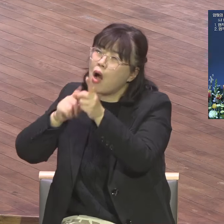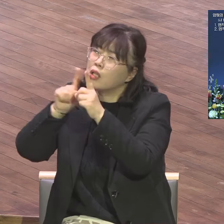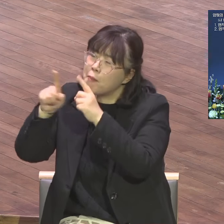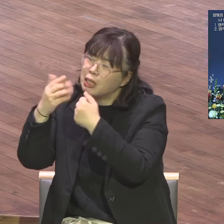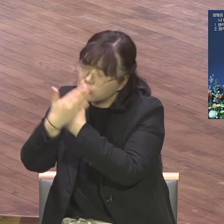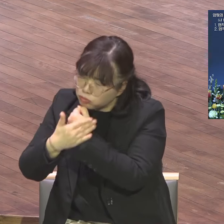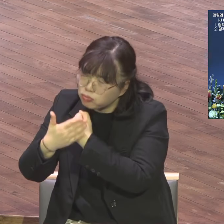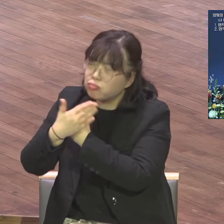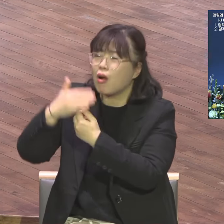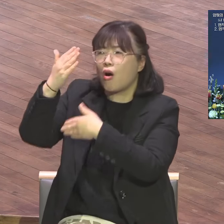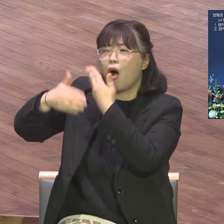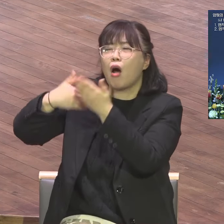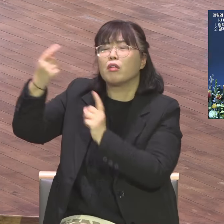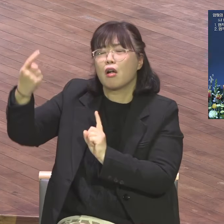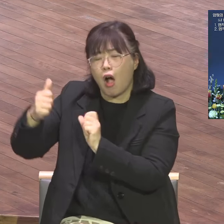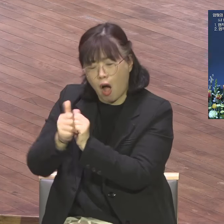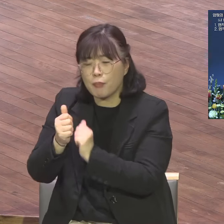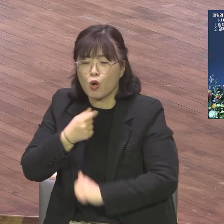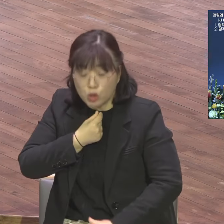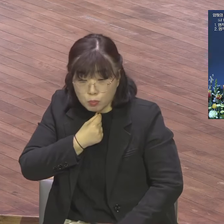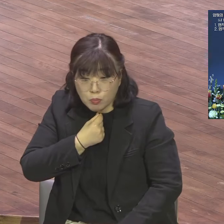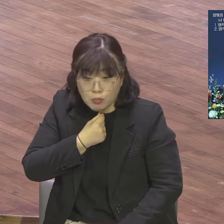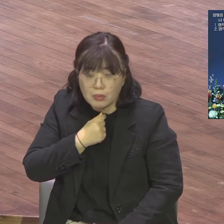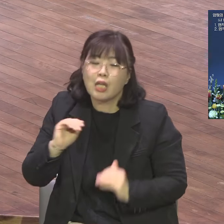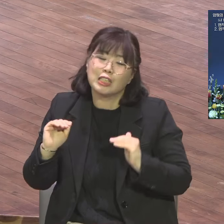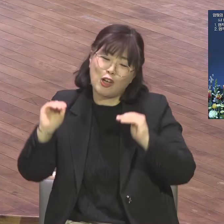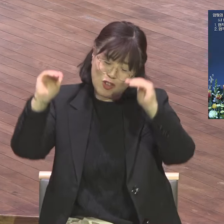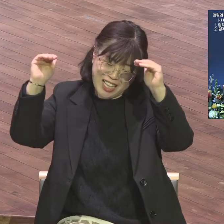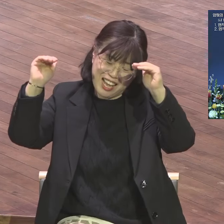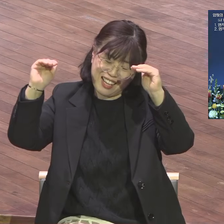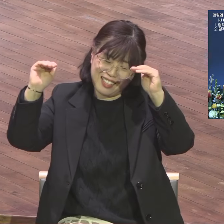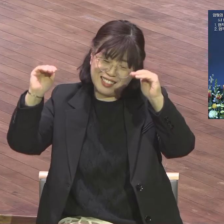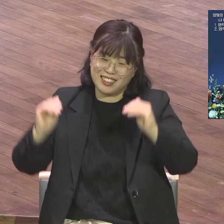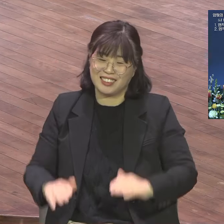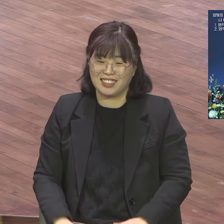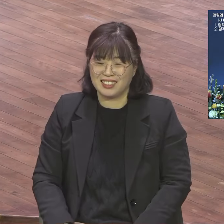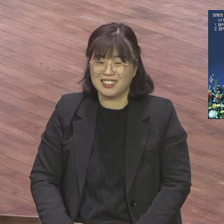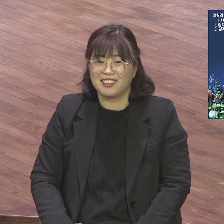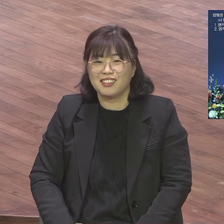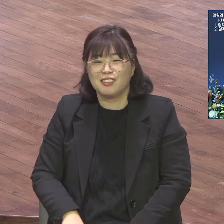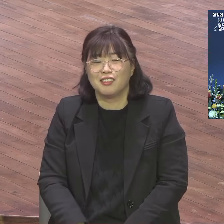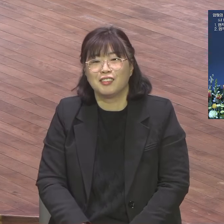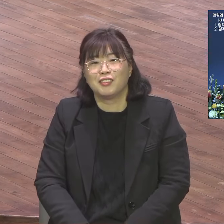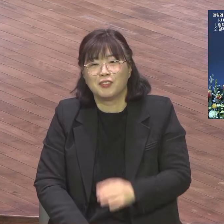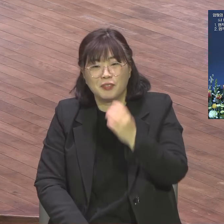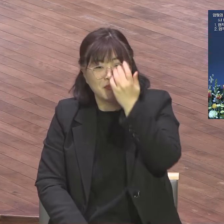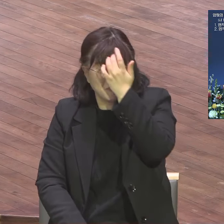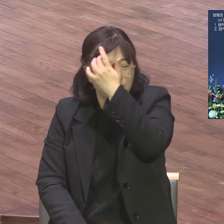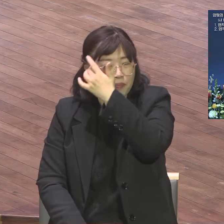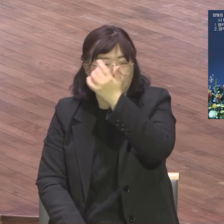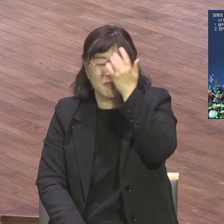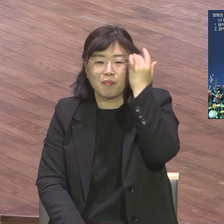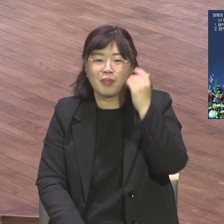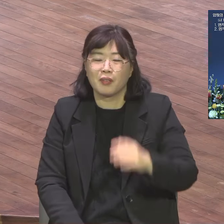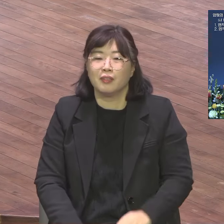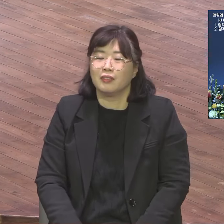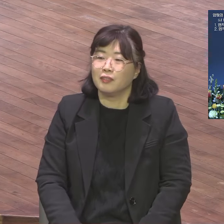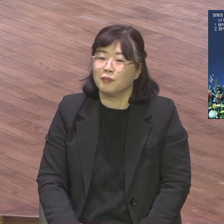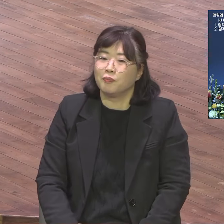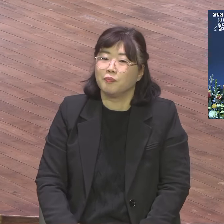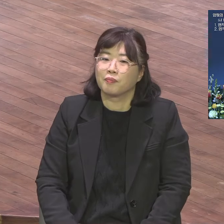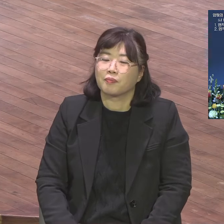아멘. 이제 잘 성장된 거지요. 예배의 맛을 아는 거지요. 말씀 맛을 아는